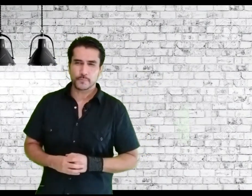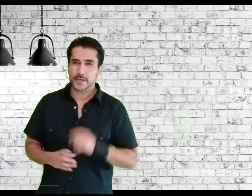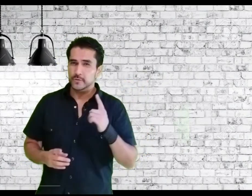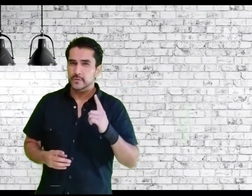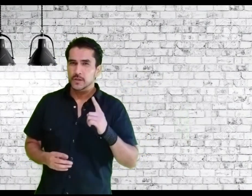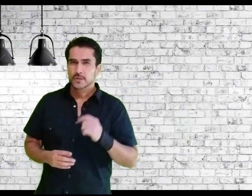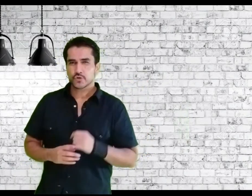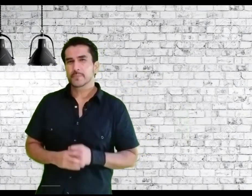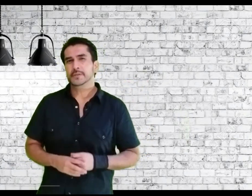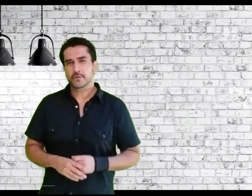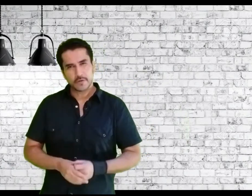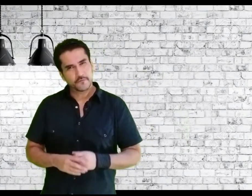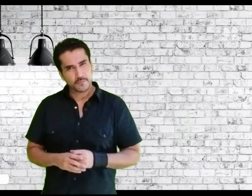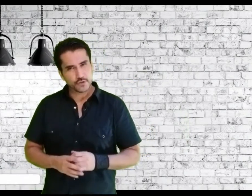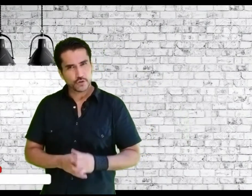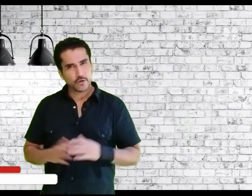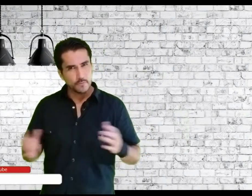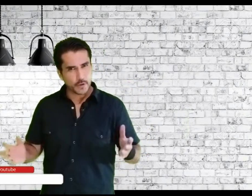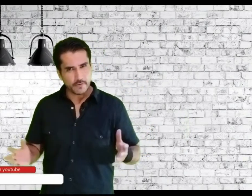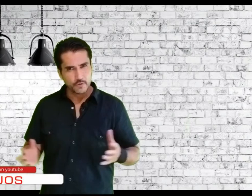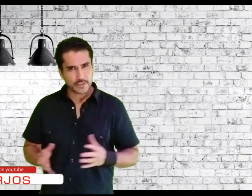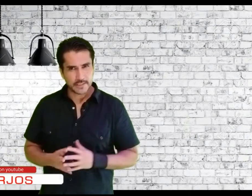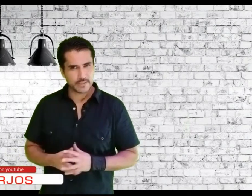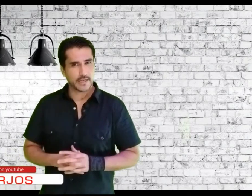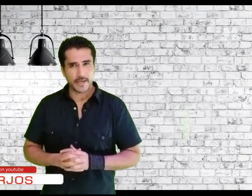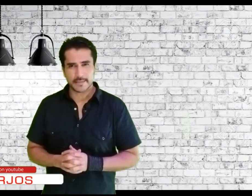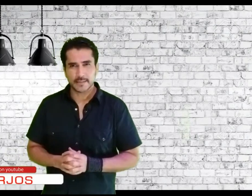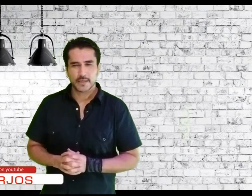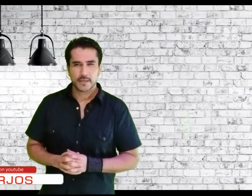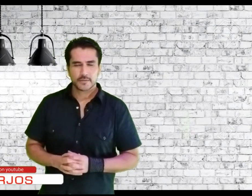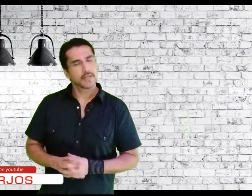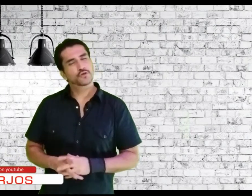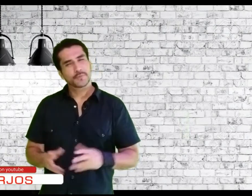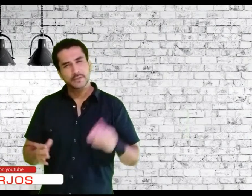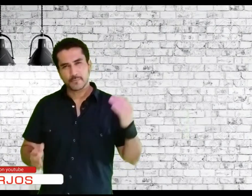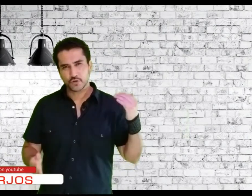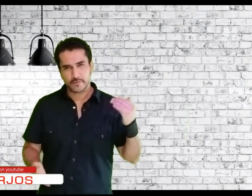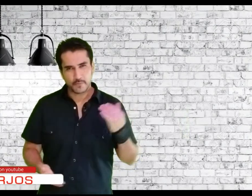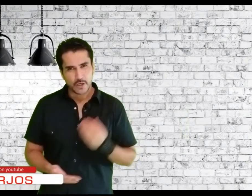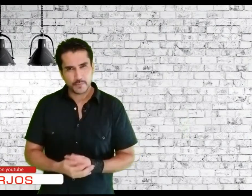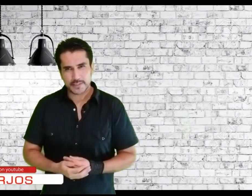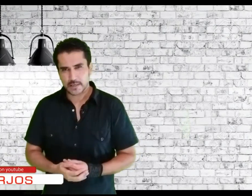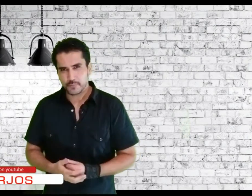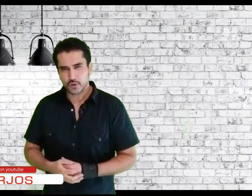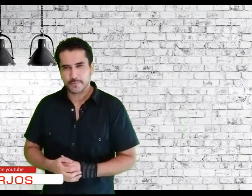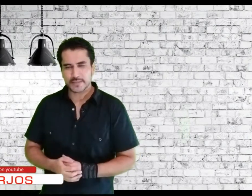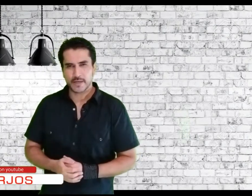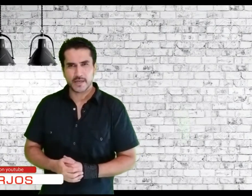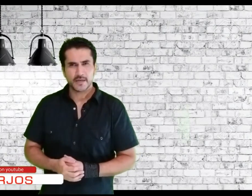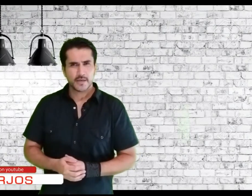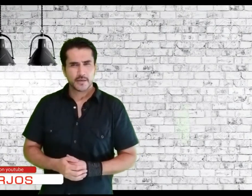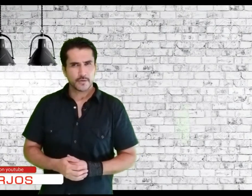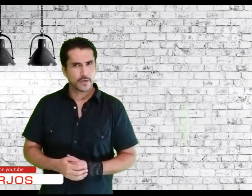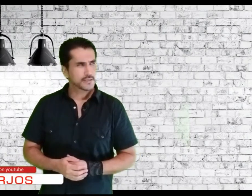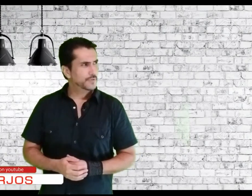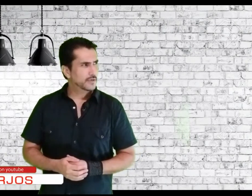pero solamente con la información de cómo íbamos a hacer nuestra clase. Ya les comentamos que vamos a comenzar la próxima semana, creo que es